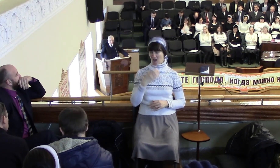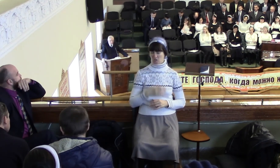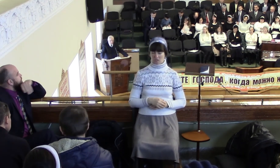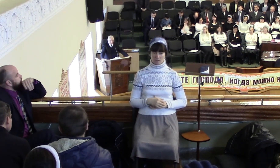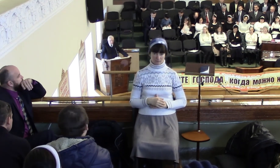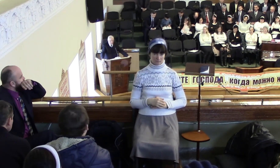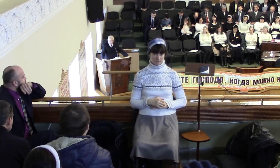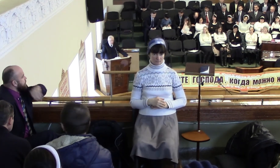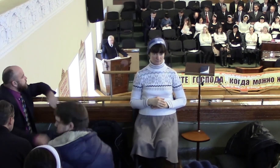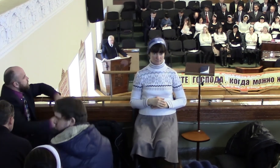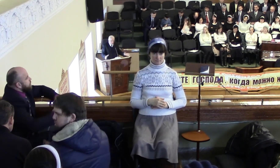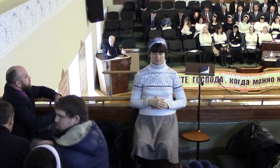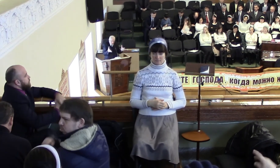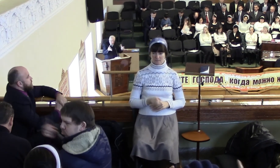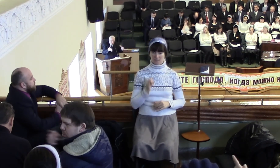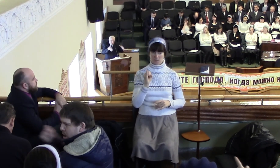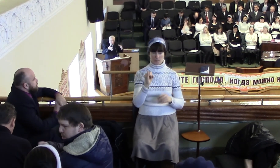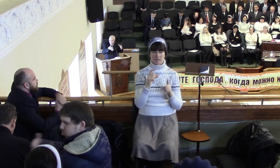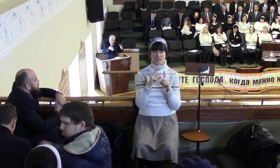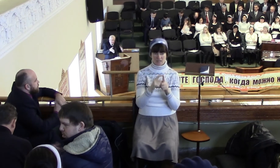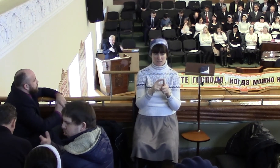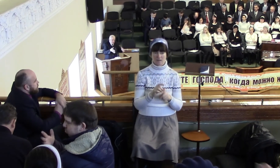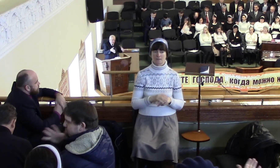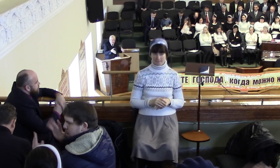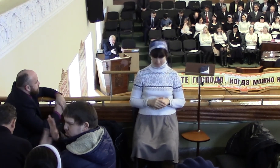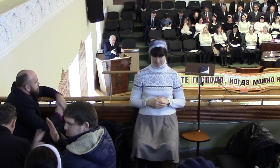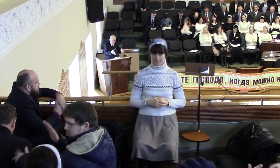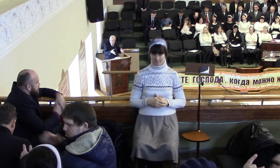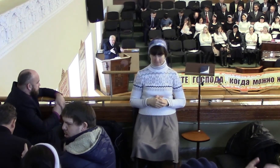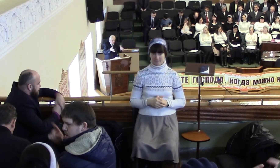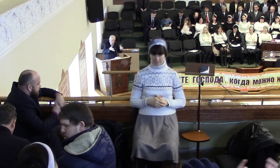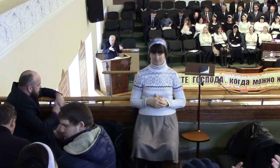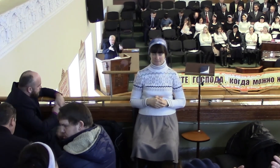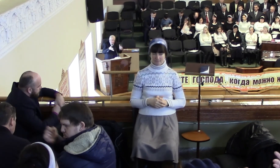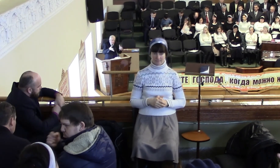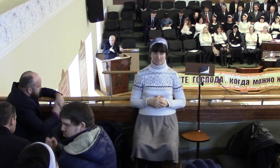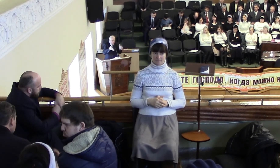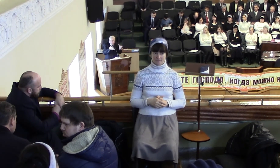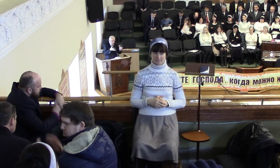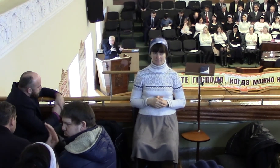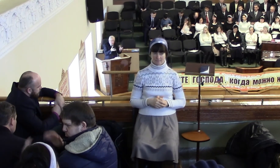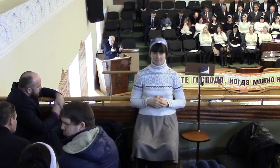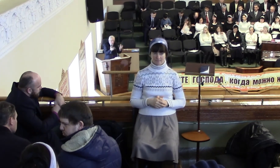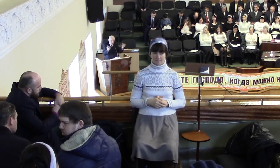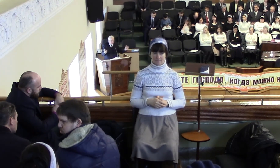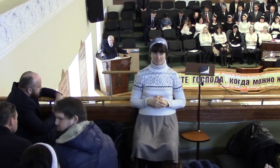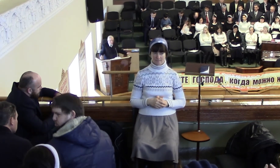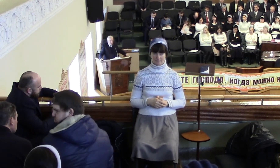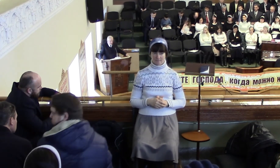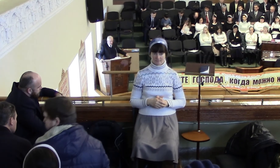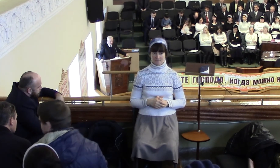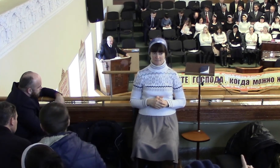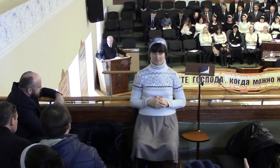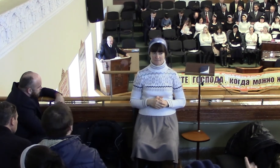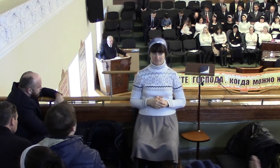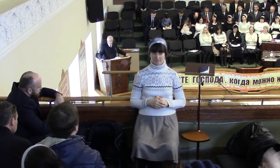улице сквернословят. Уже сегодня мир проникает очень рано. Срок этого греха достает рептильцов из